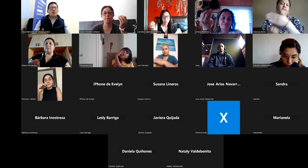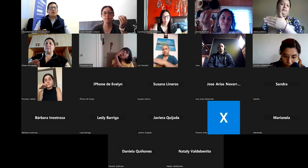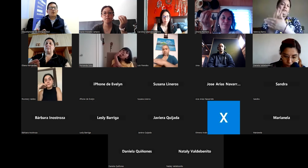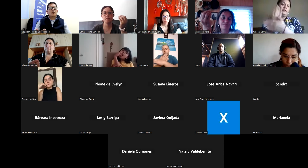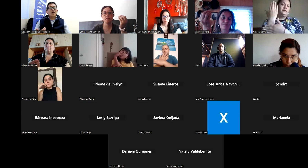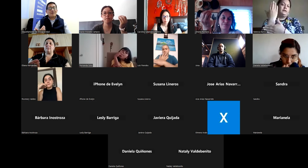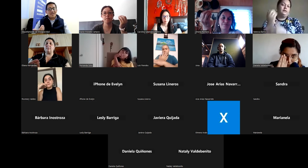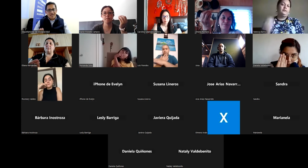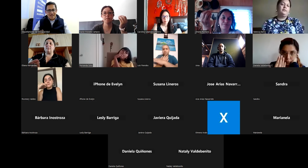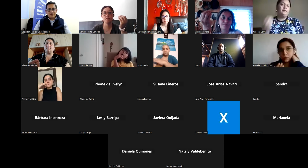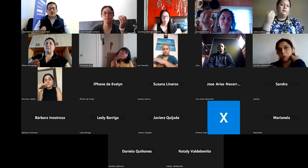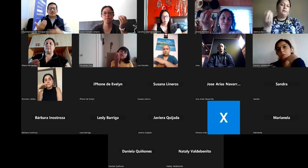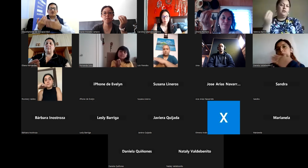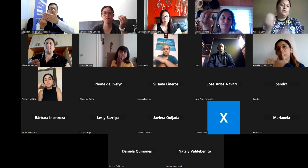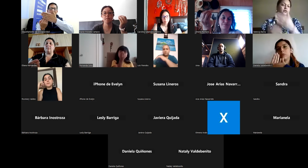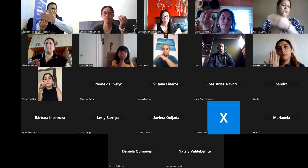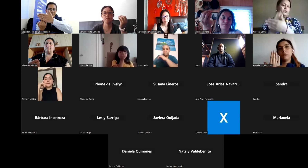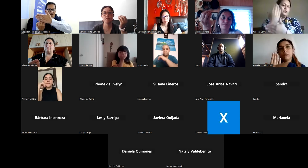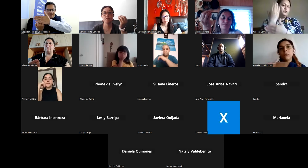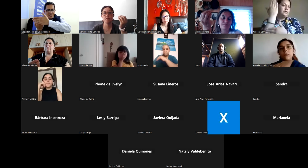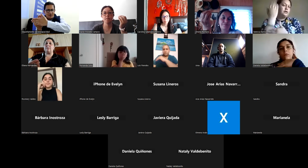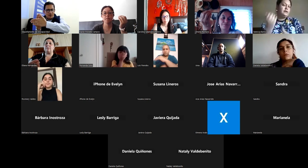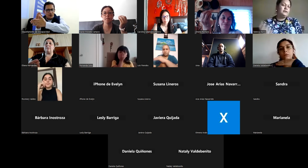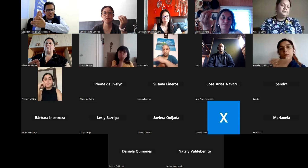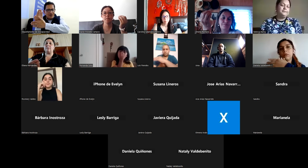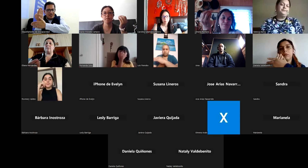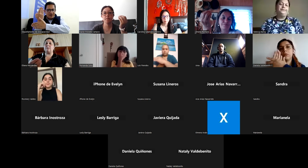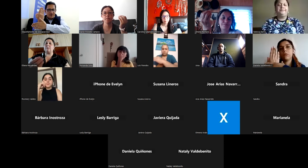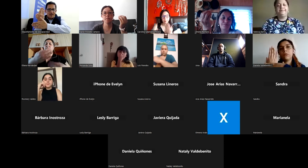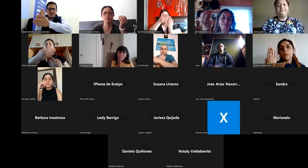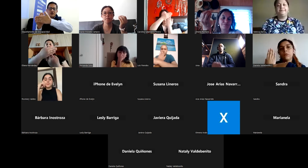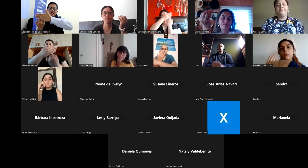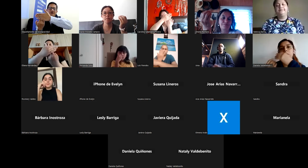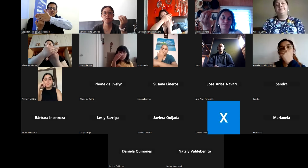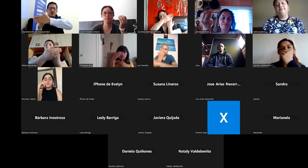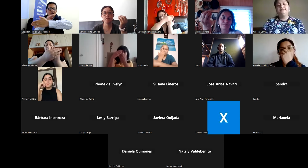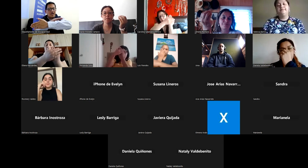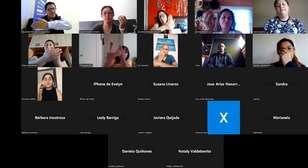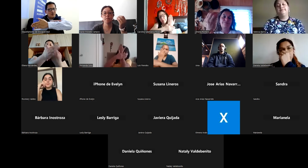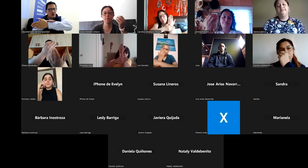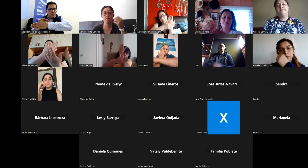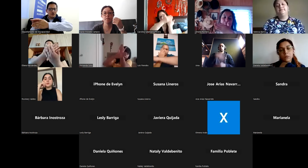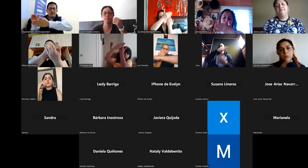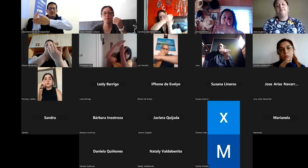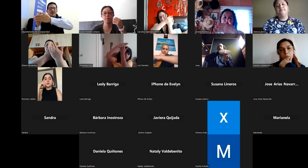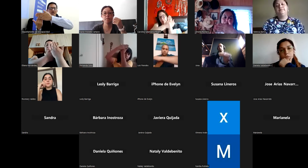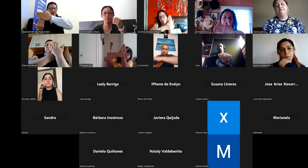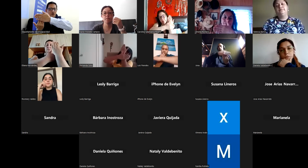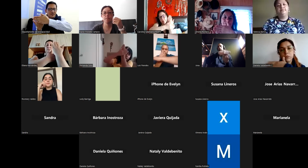por la mañana correcto esa es la señal por la mañana y esto tiene que ver con que aquí tenemos el horizonte y el sol